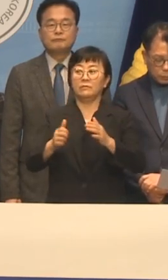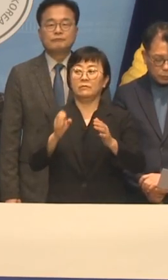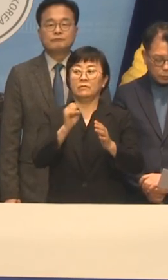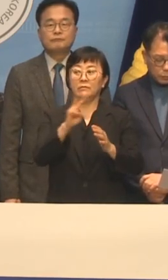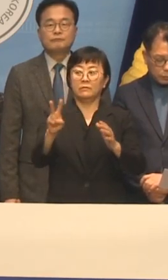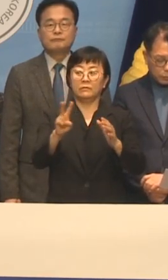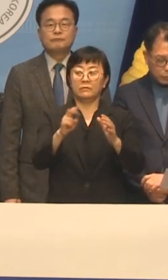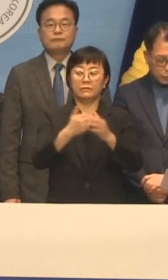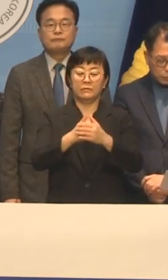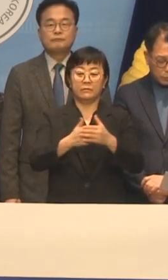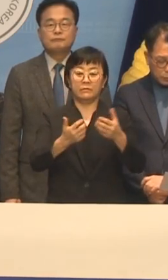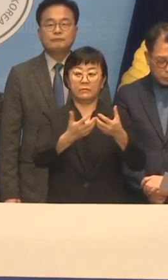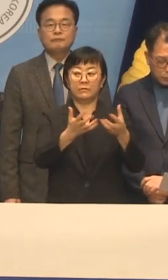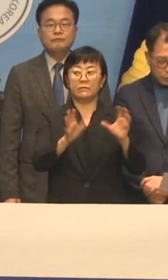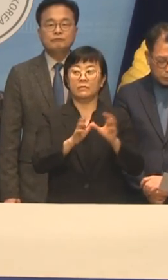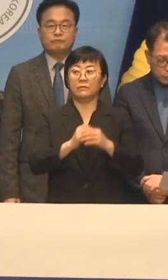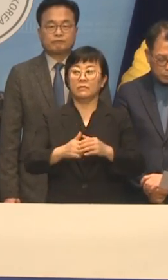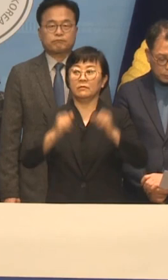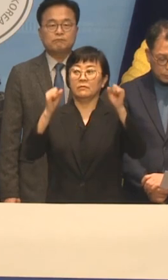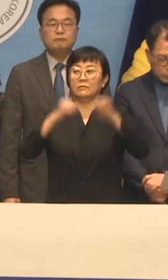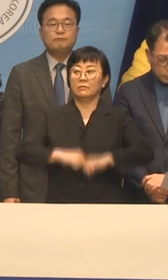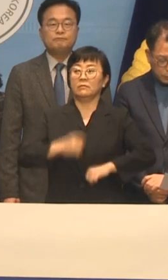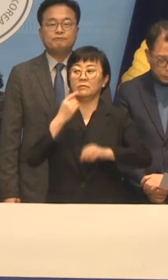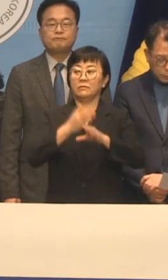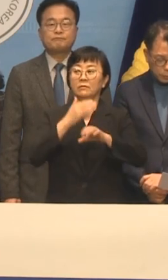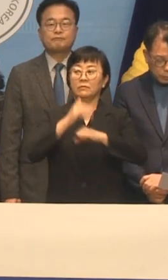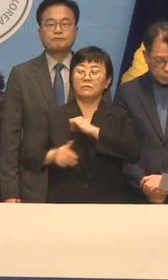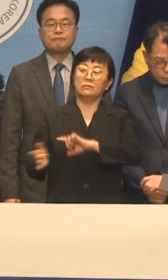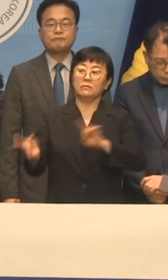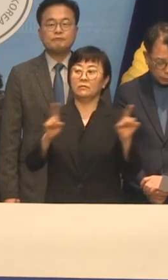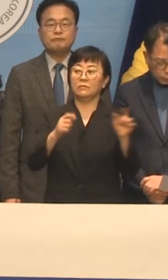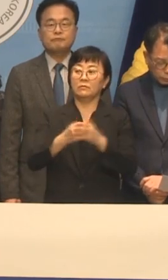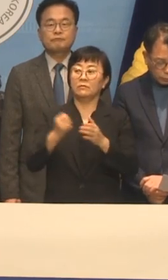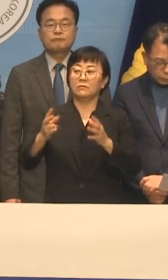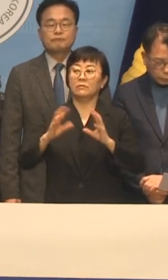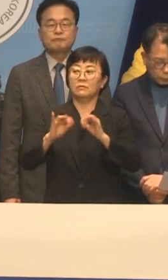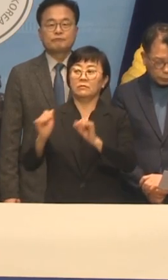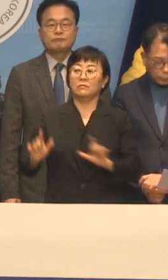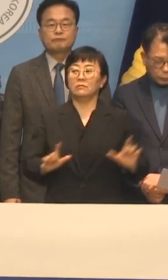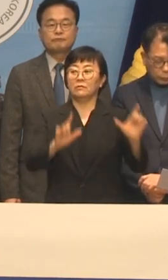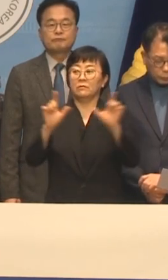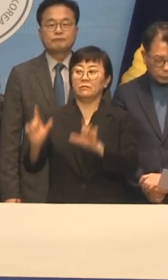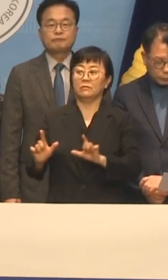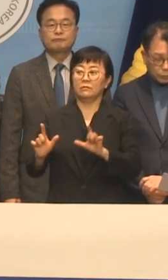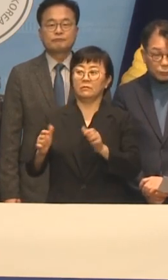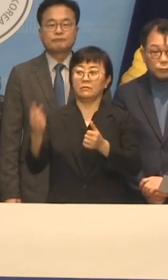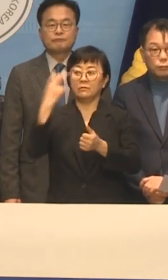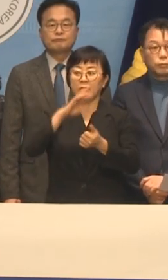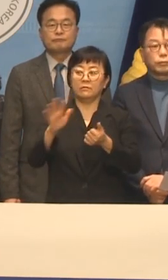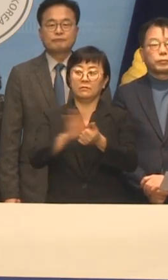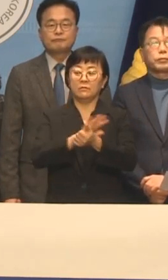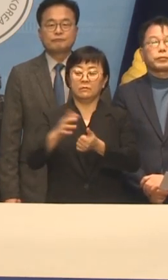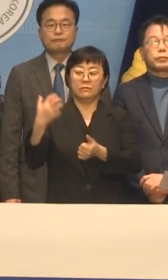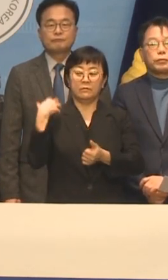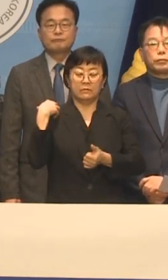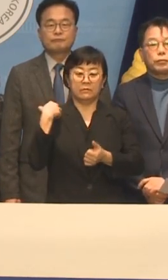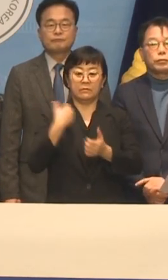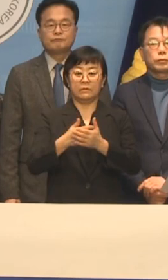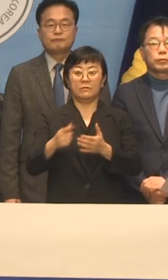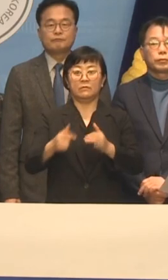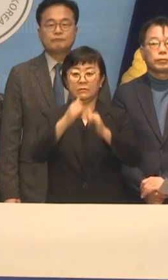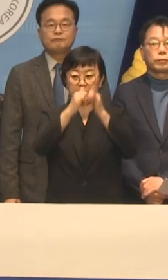그리고 제1야당입니다. 무너져가는 민주주의를 살리고 그리고 민생을 챙겨야 될 책임이